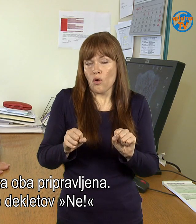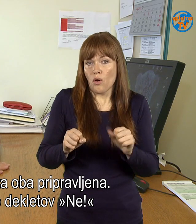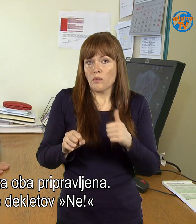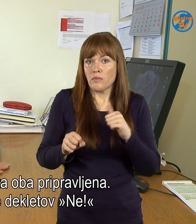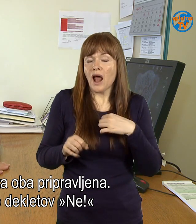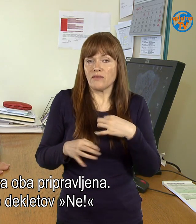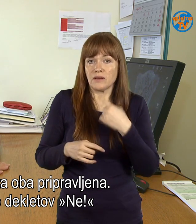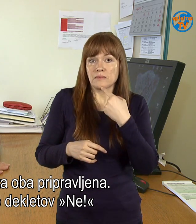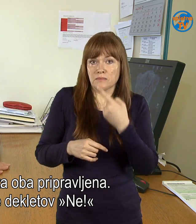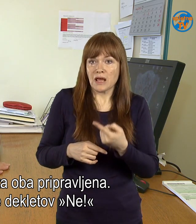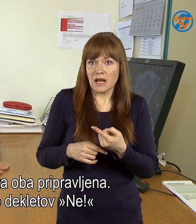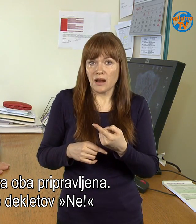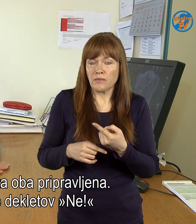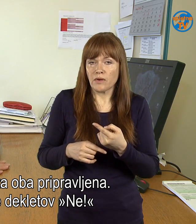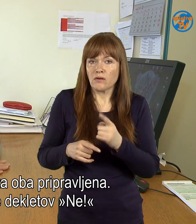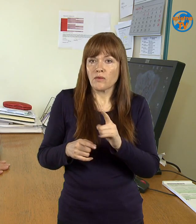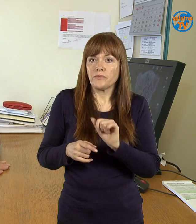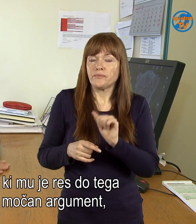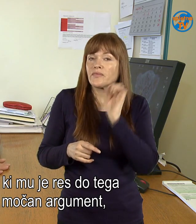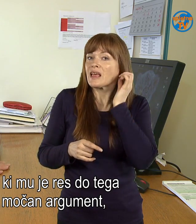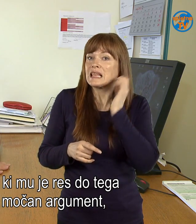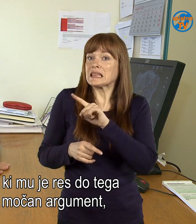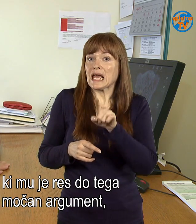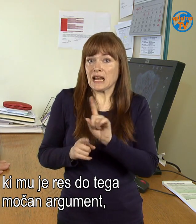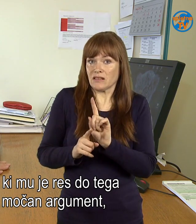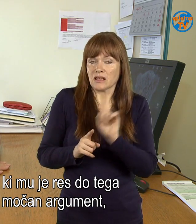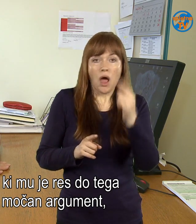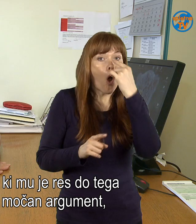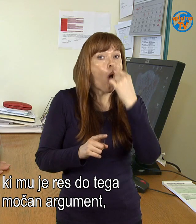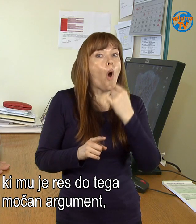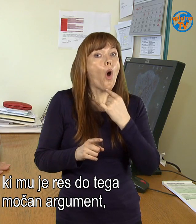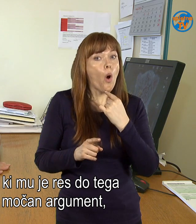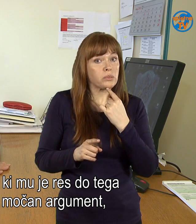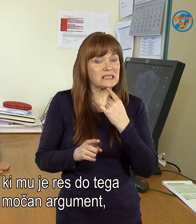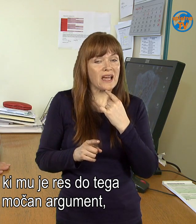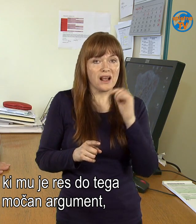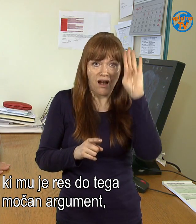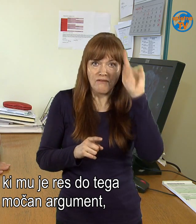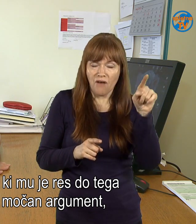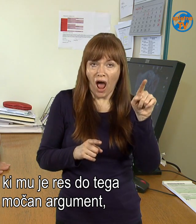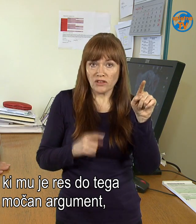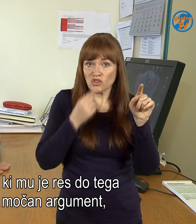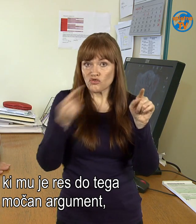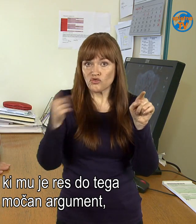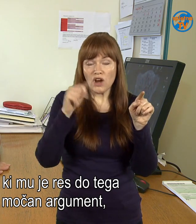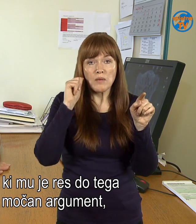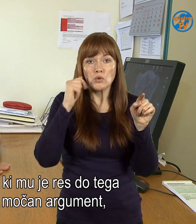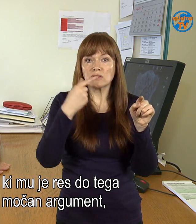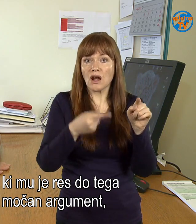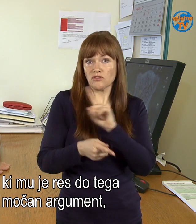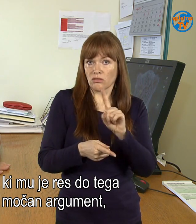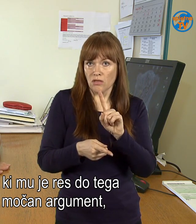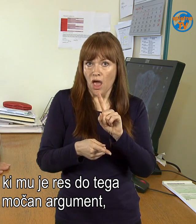je dekletov ne obzirnemu fantu, tistemu, ki mu je res do tega